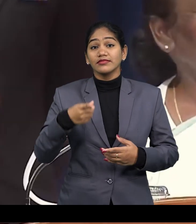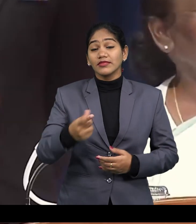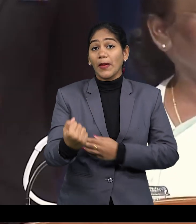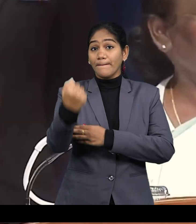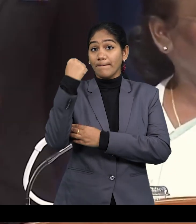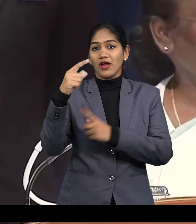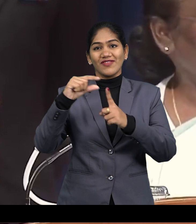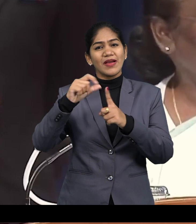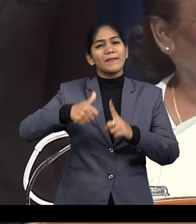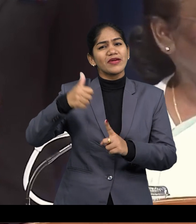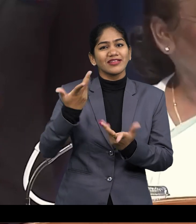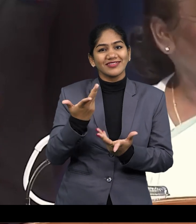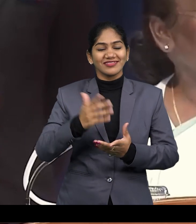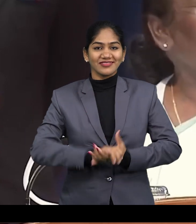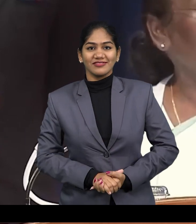రాష్ట్రపతి అధికారాలు.